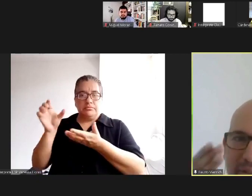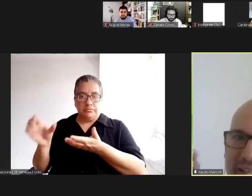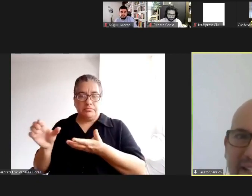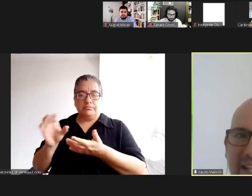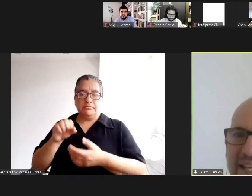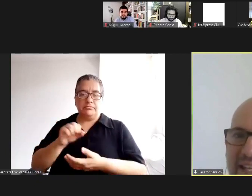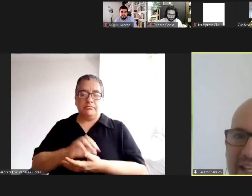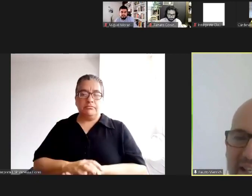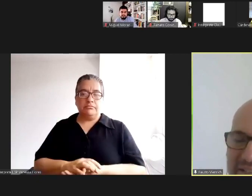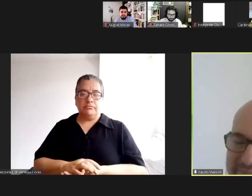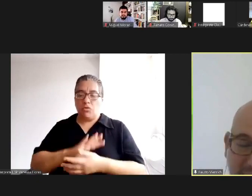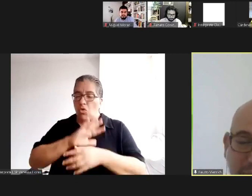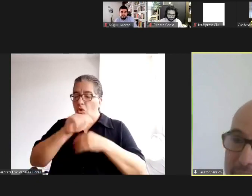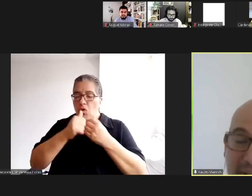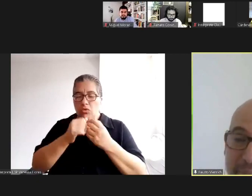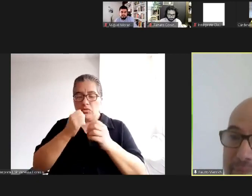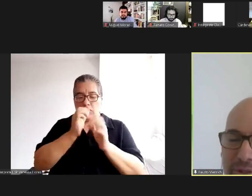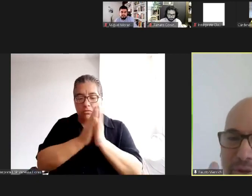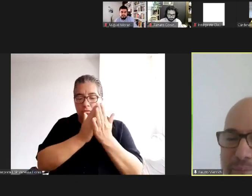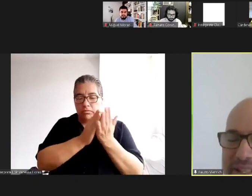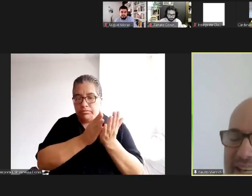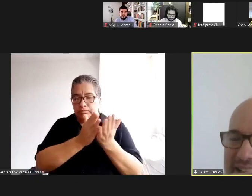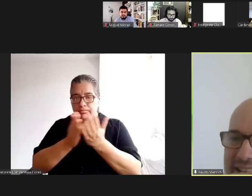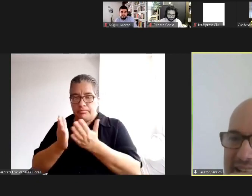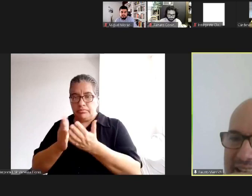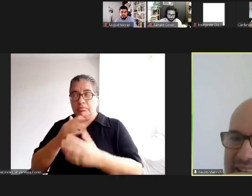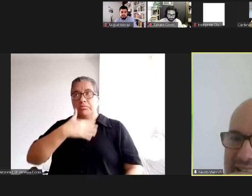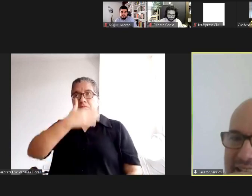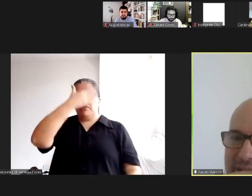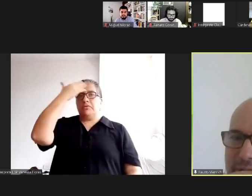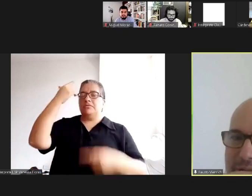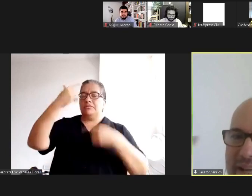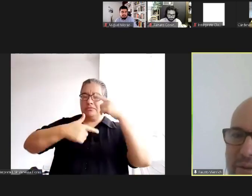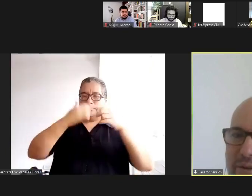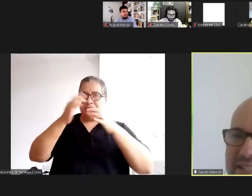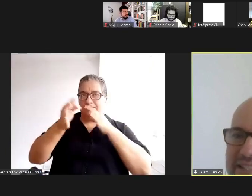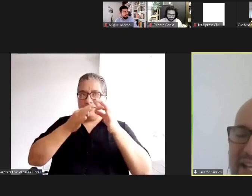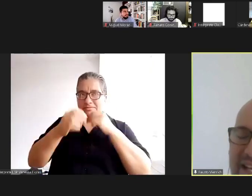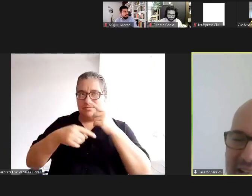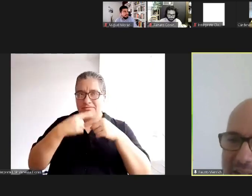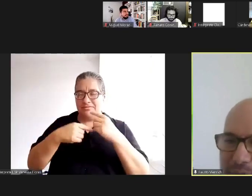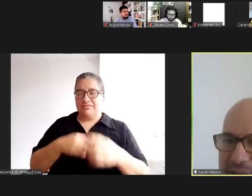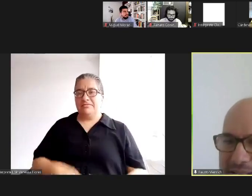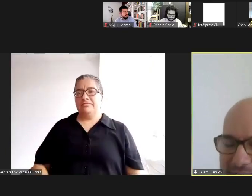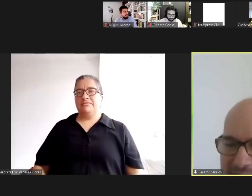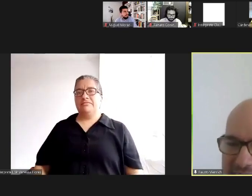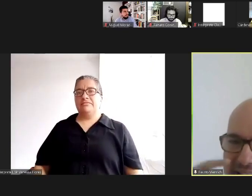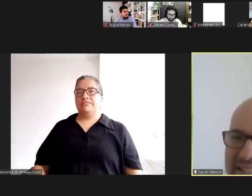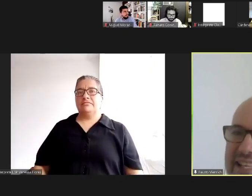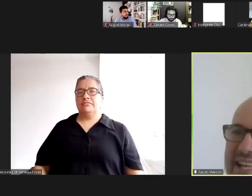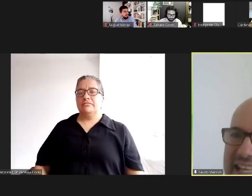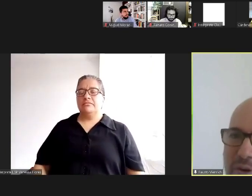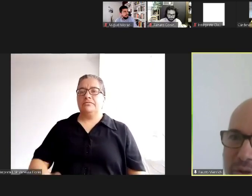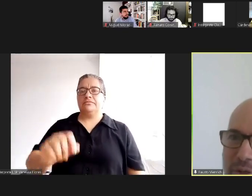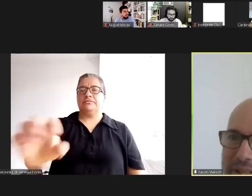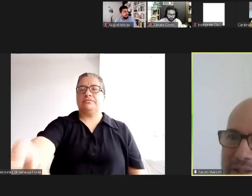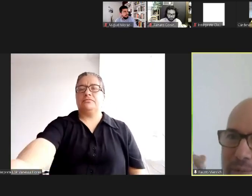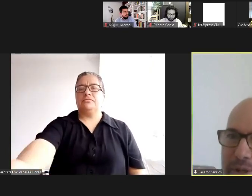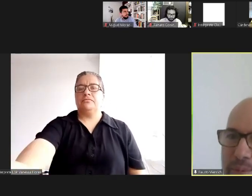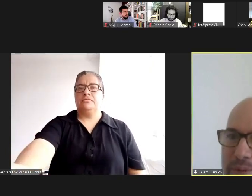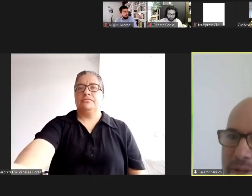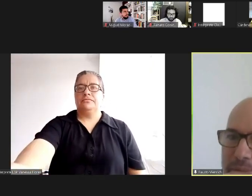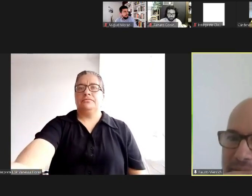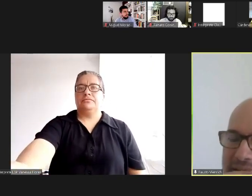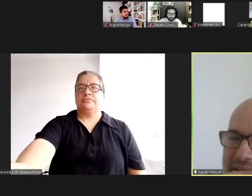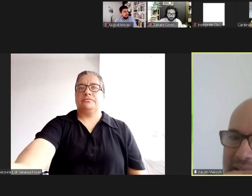también mencionarte que es un tema que se me pasó comentarte dentro del marco de esta labor de este catálogo de obras en